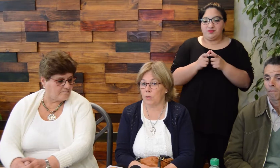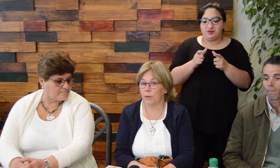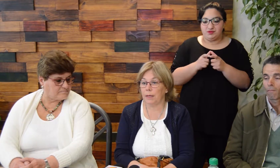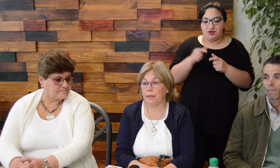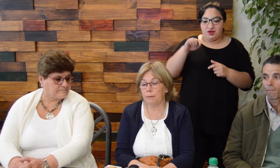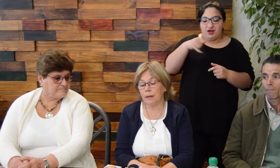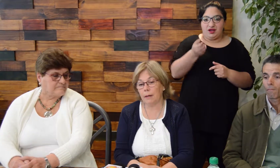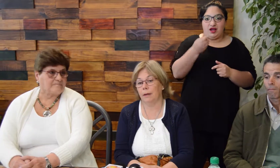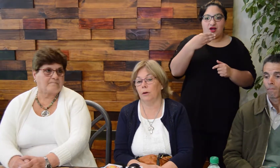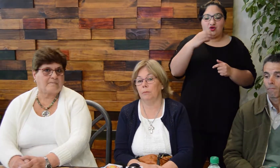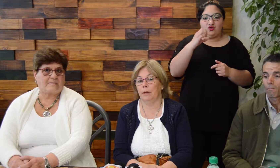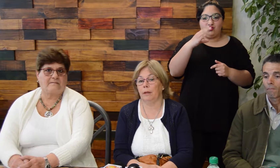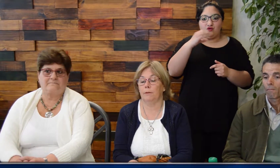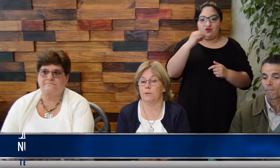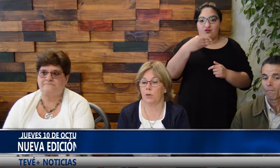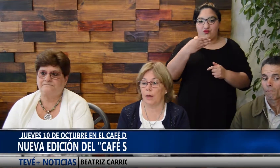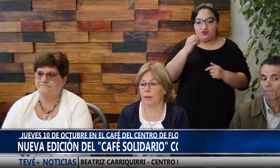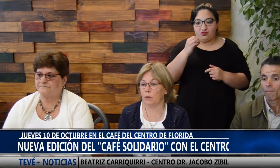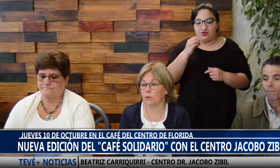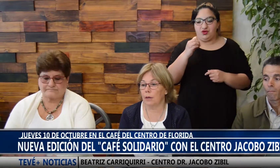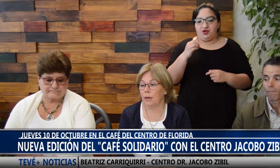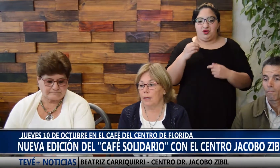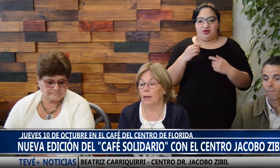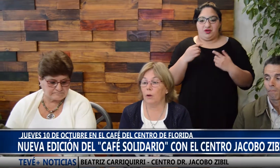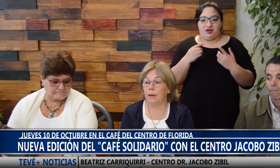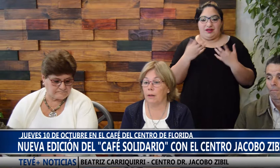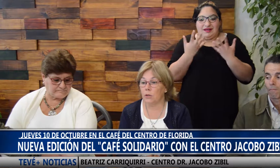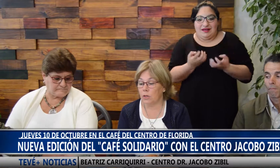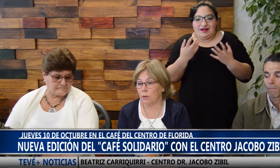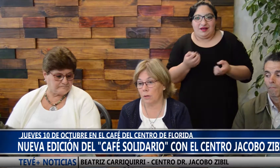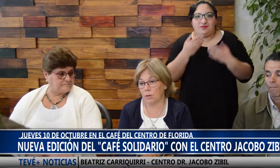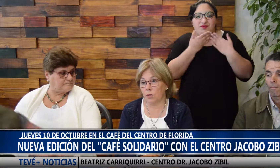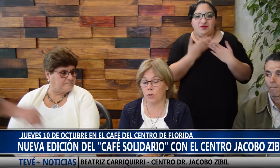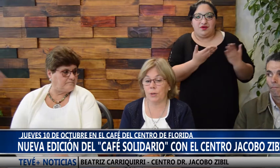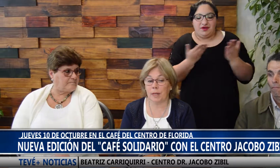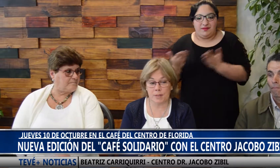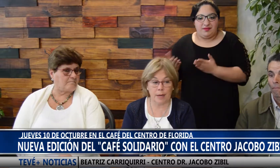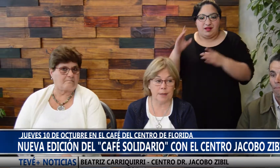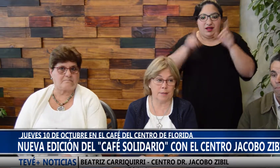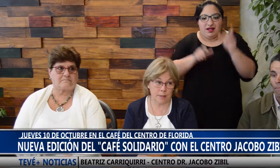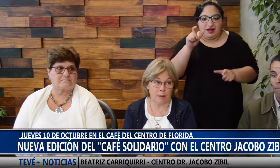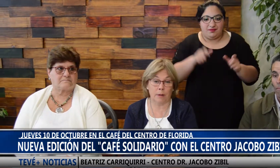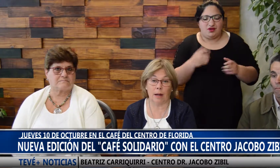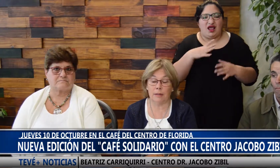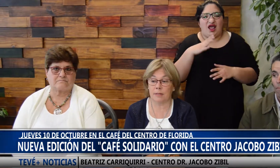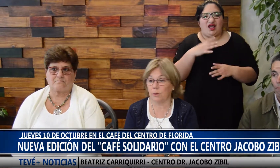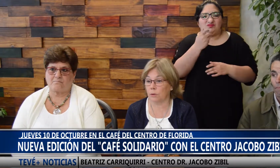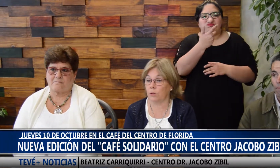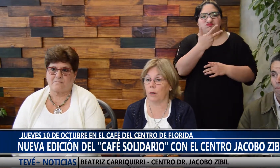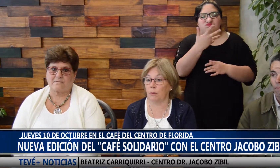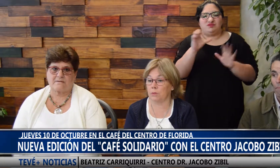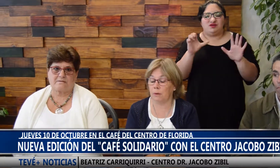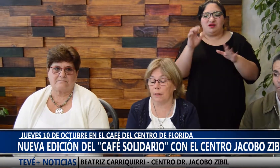de la comisión directiva, en nombre de los funcionarios y en nombre de los chicos, que son 86 que asisten al